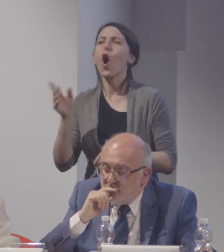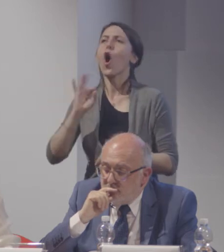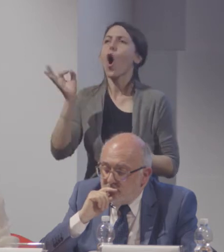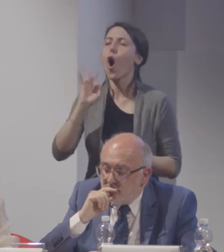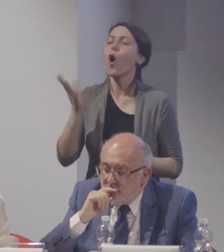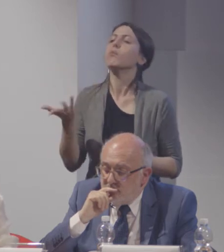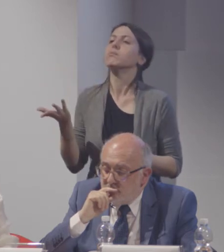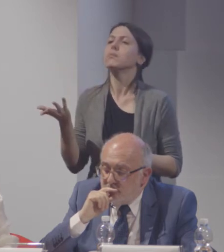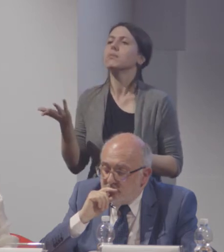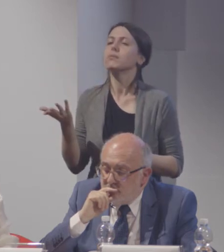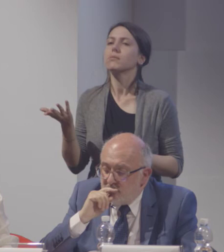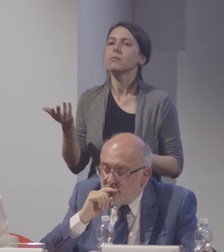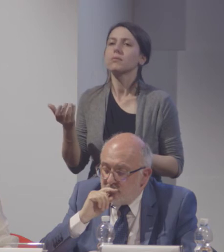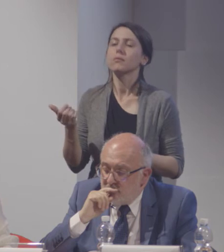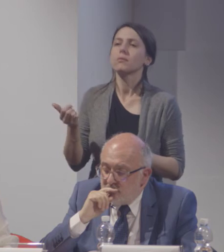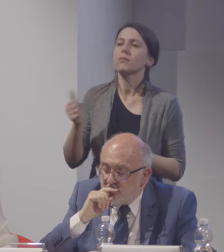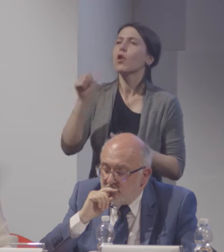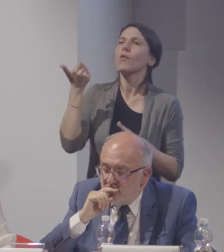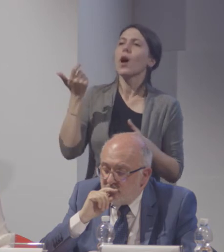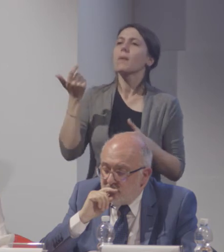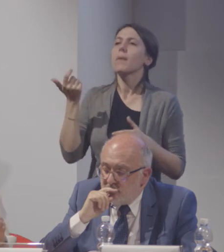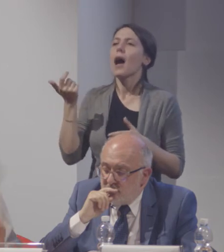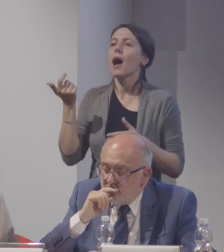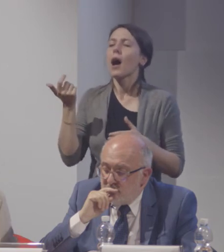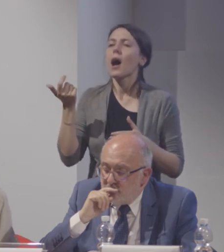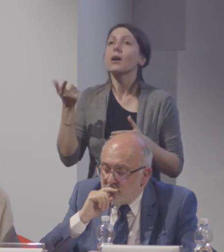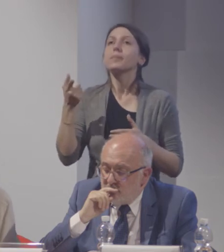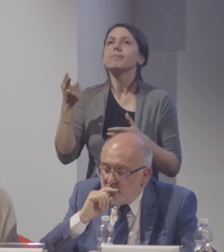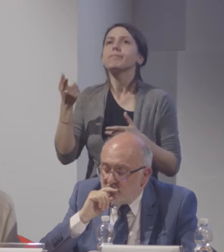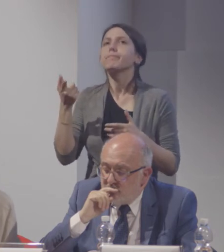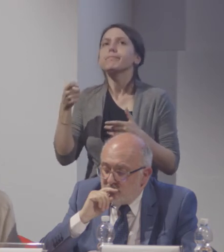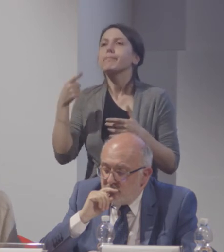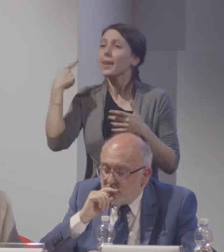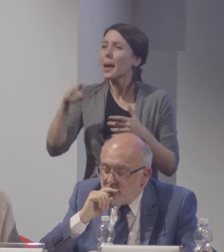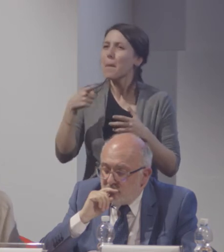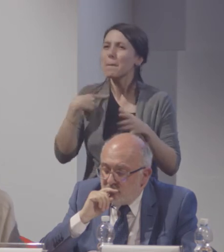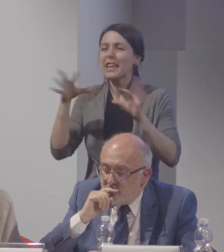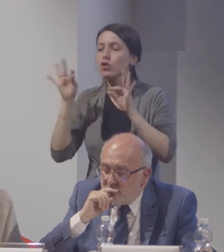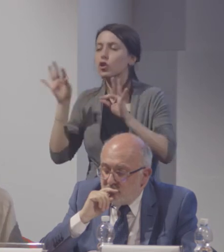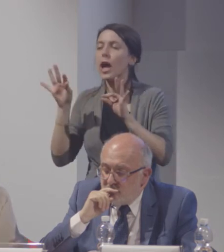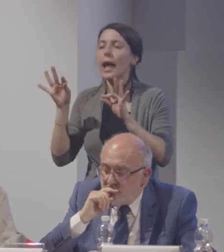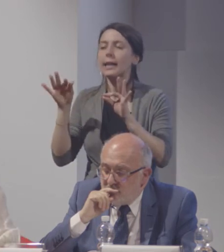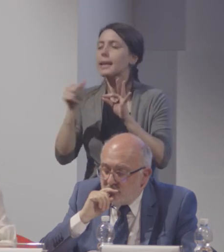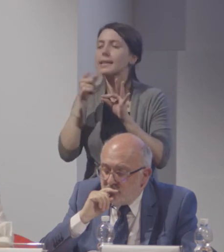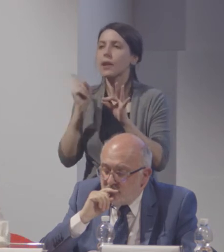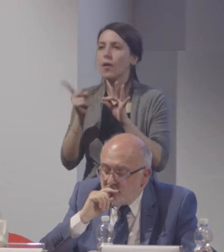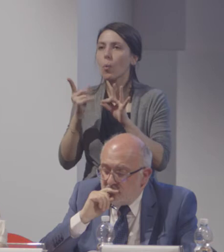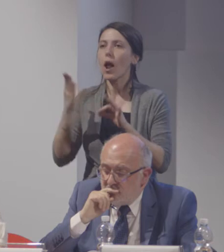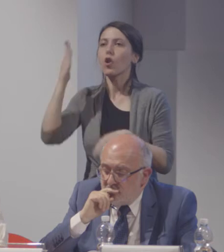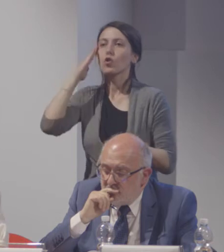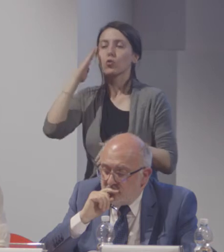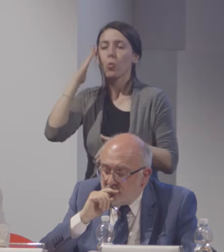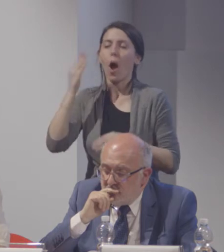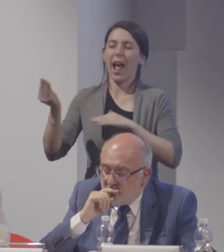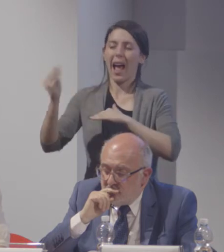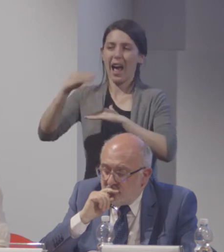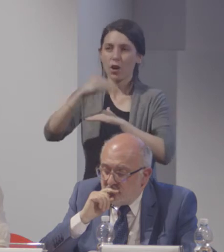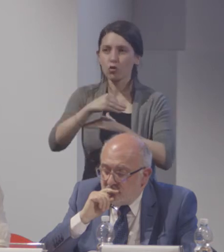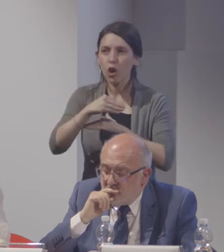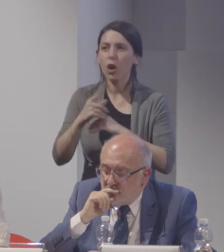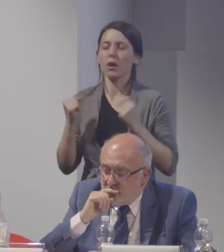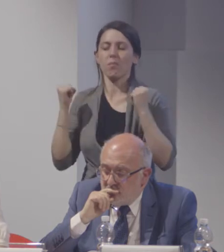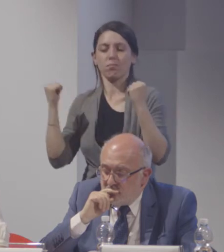mettere dentro il frigorifero, richiedono una struttura scolastica robusta e aggiornata, oltre che un